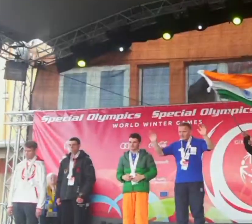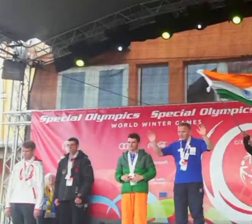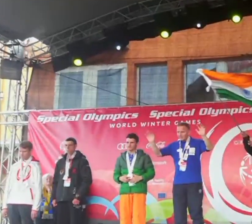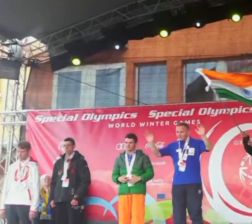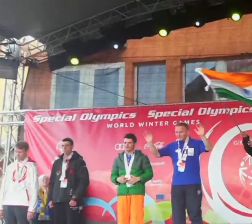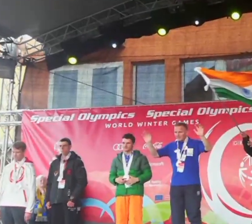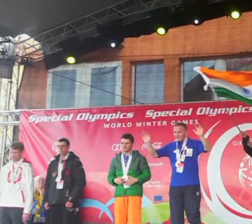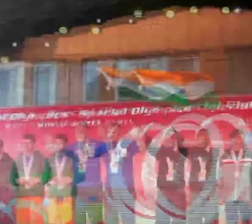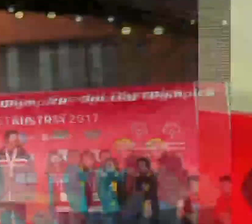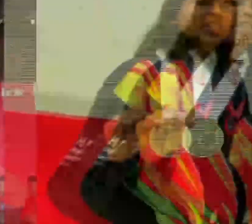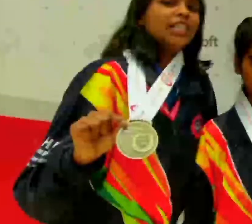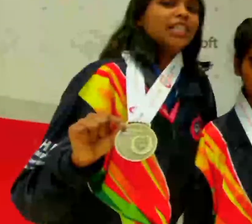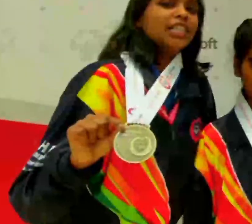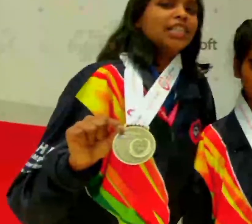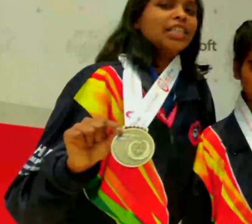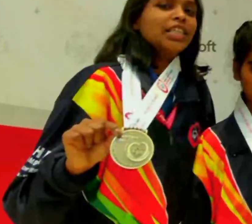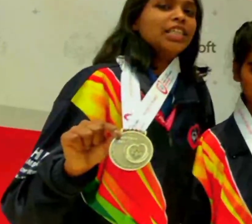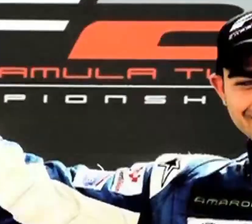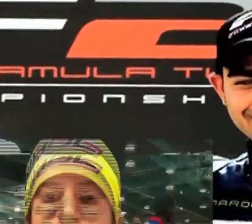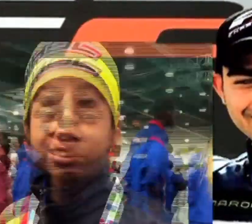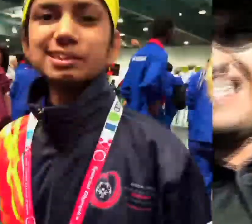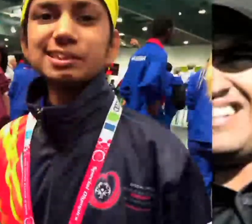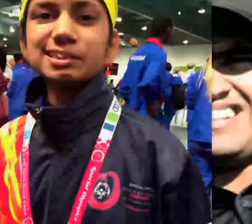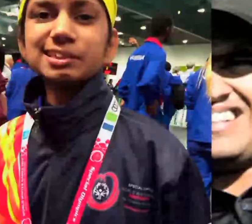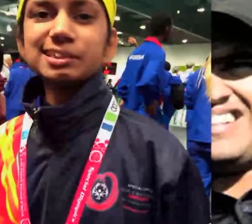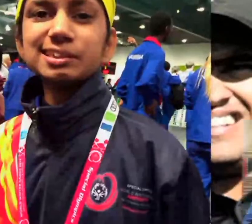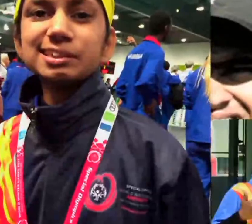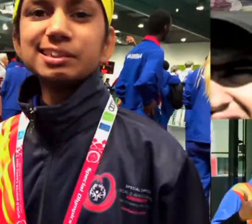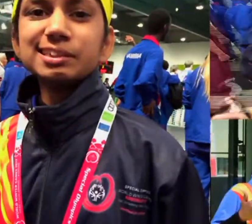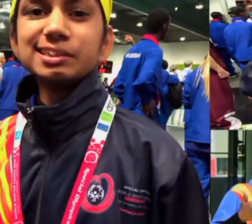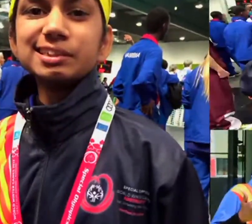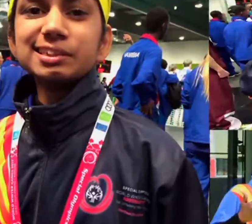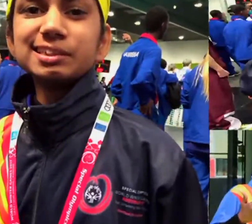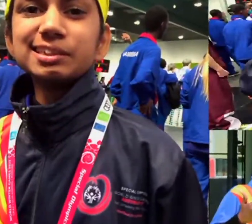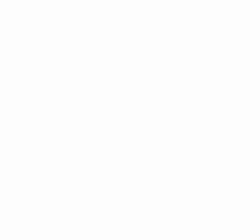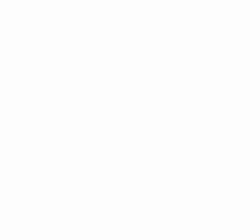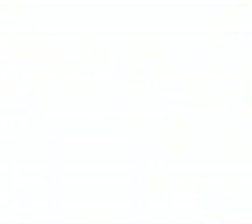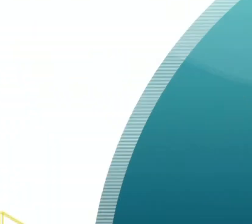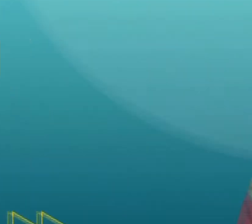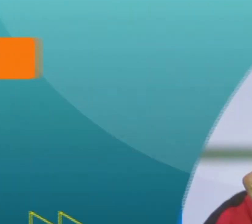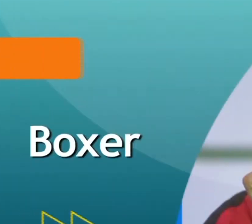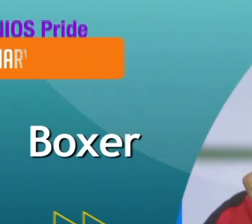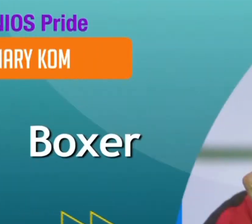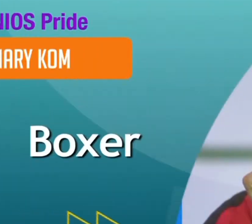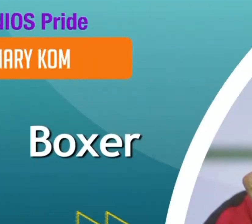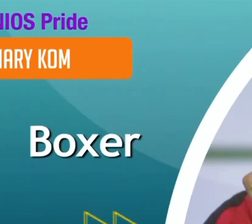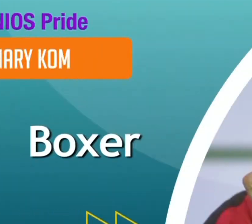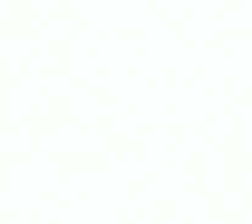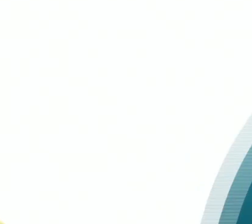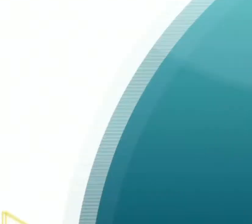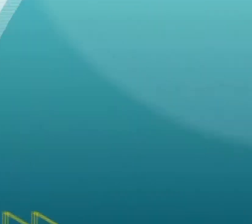रास्ता स्वयं चुने कोई मन चाहा केंद्र चुने